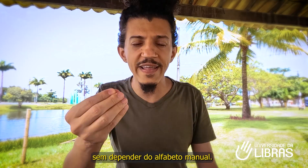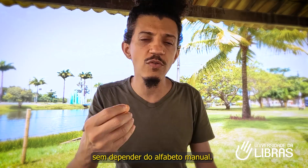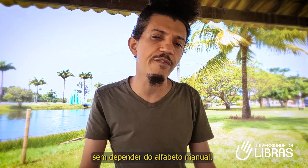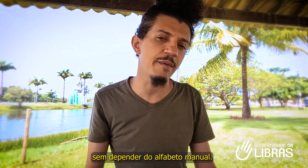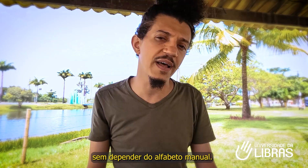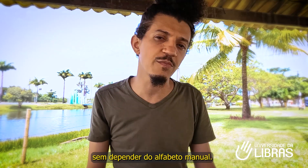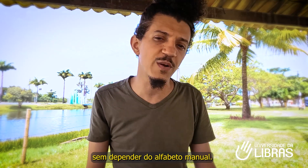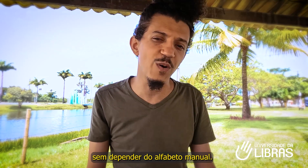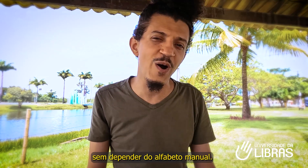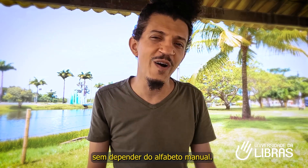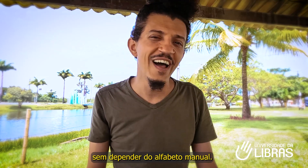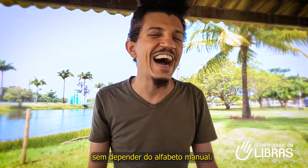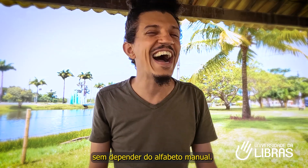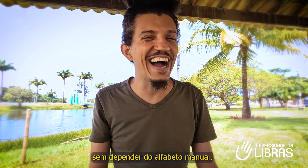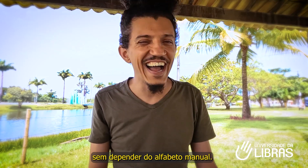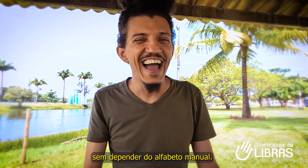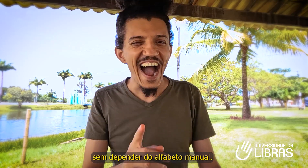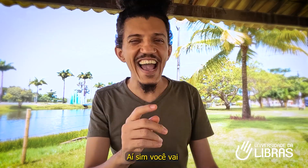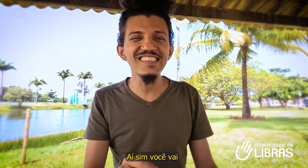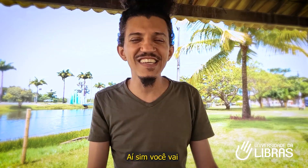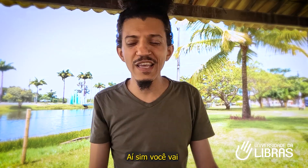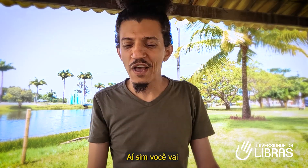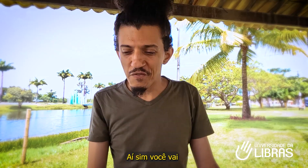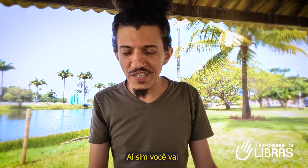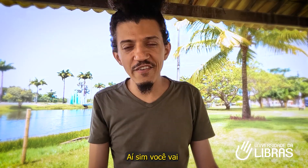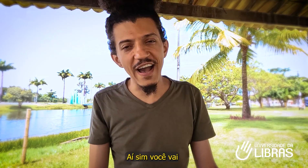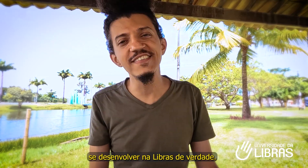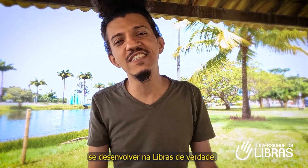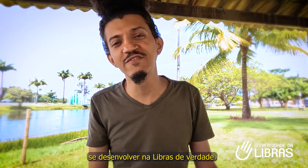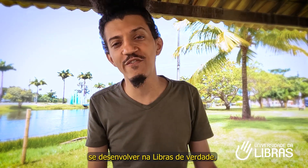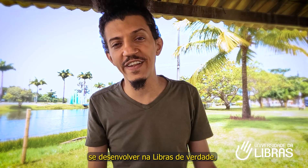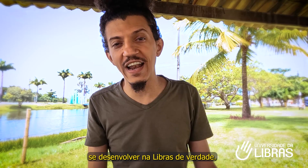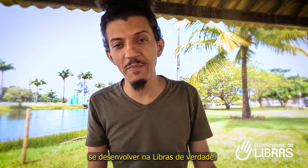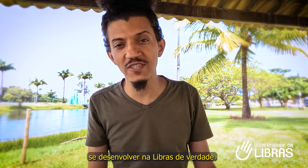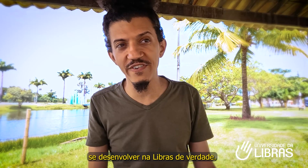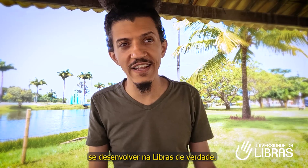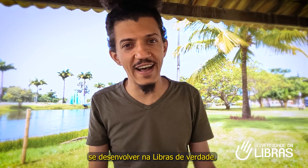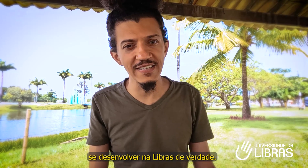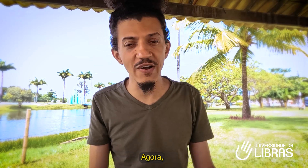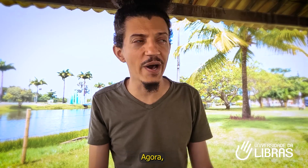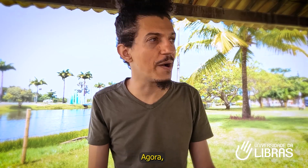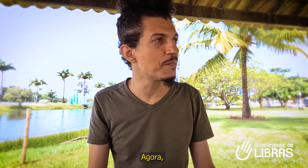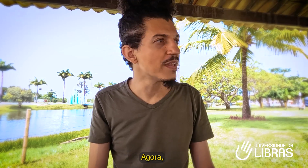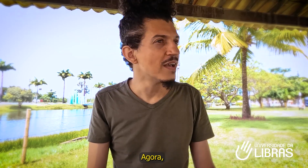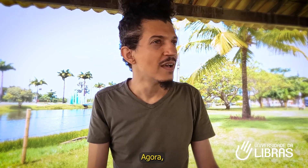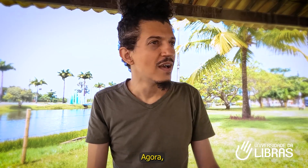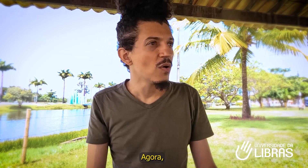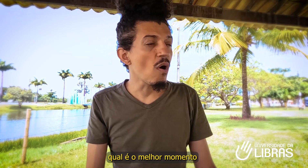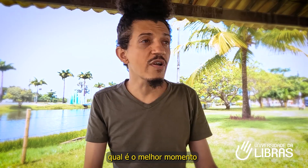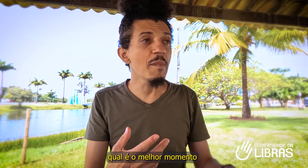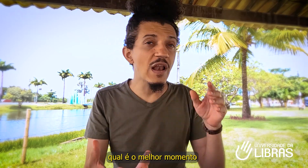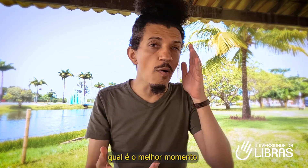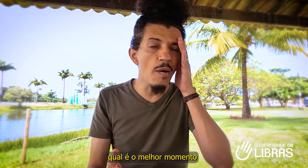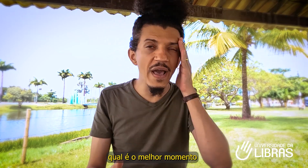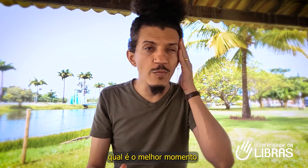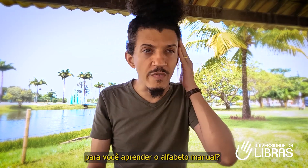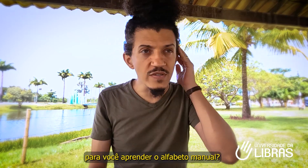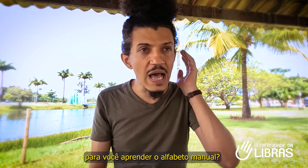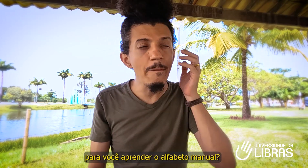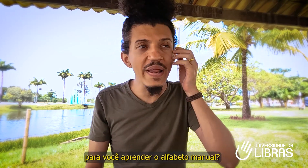do alfabeto manual, aí sim você vai se desenvolver na Libras de verdade. Agora, qual que é o melhor momento para você